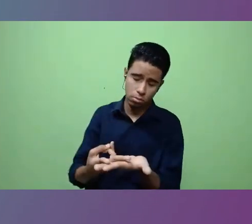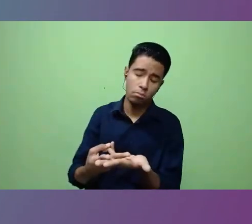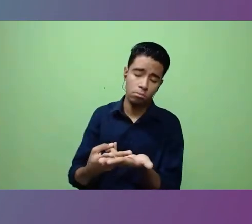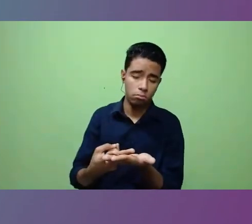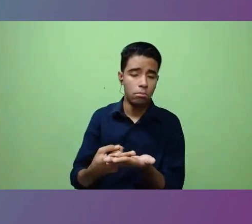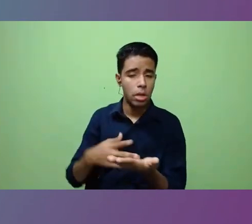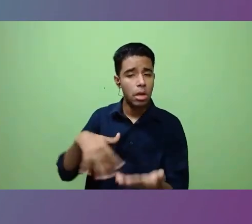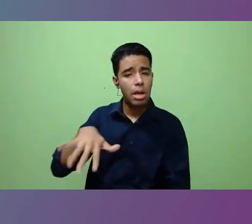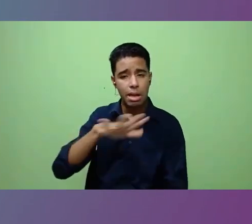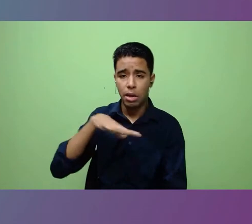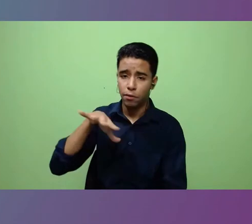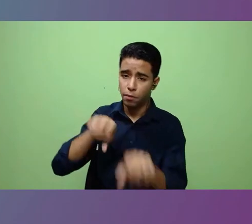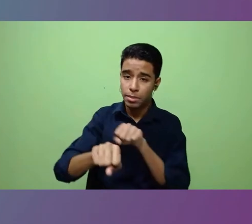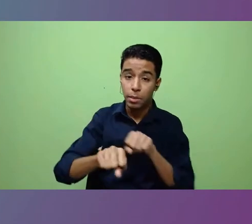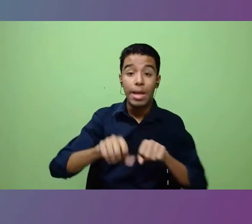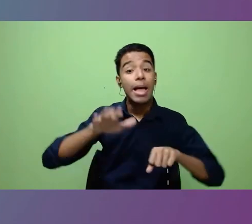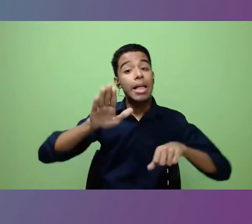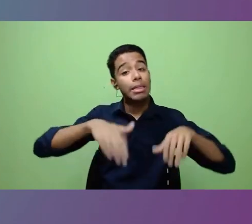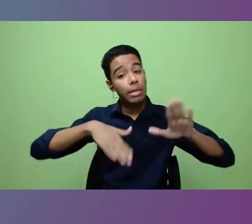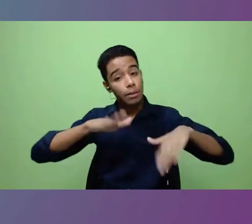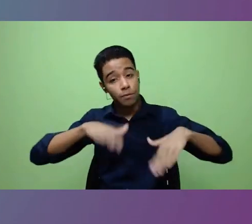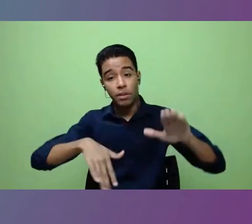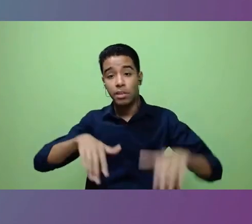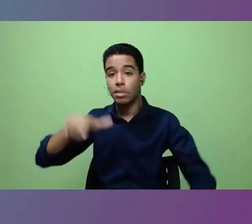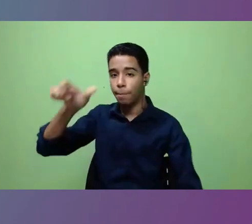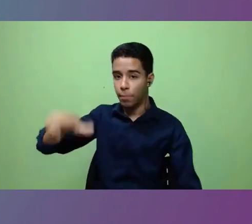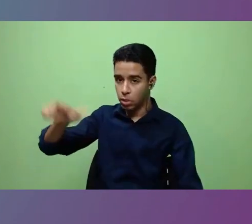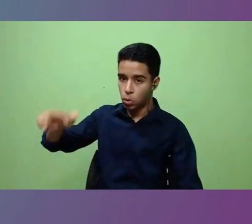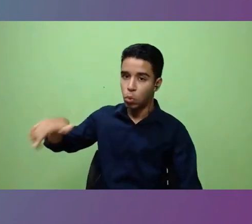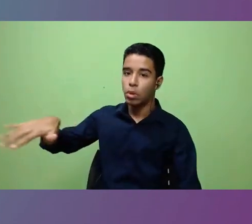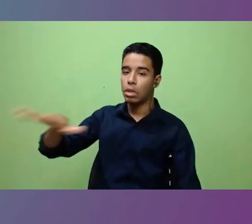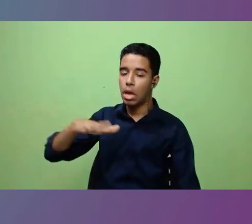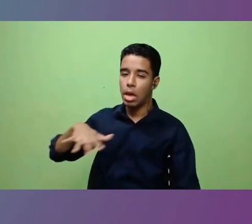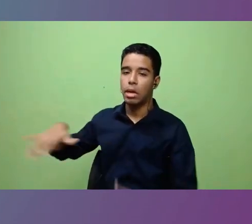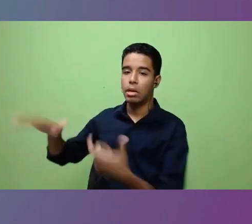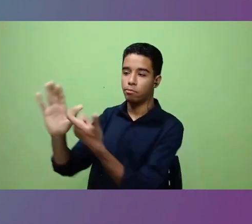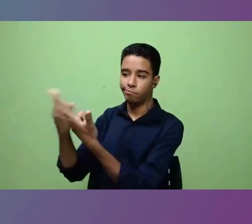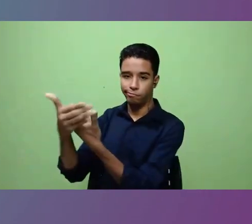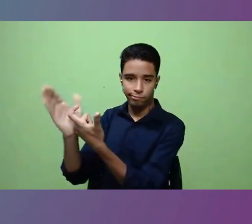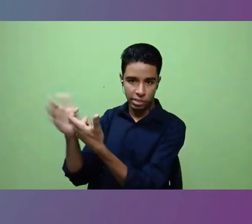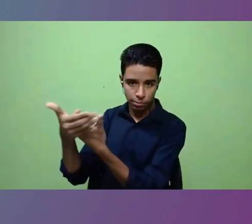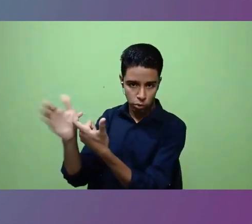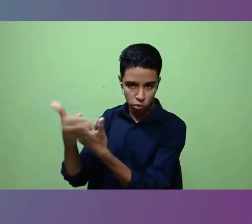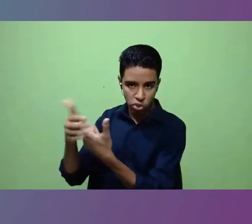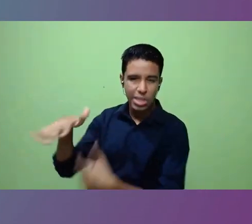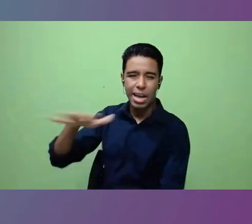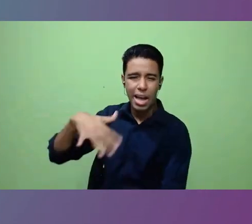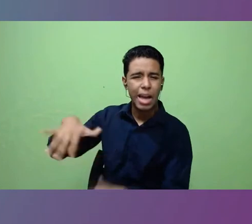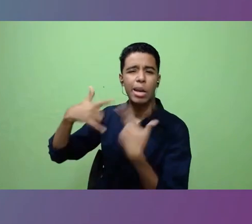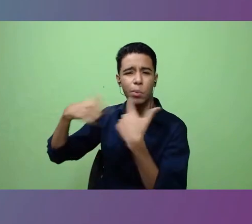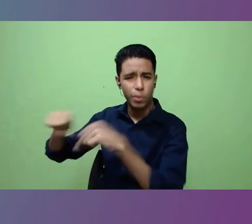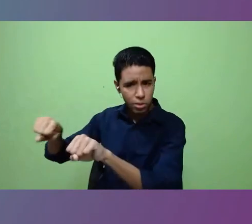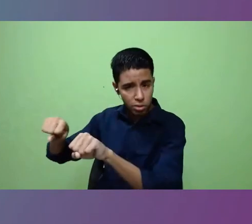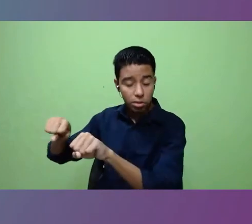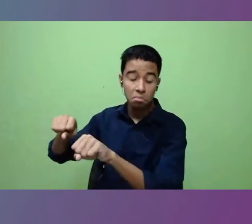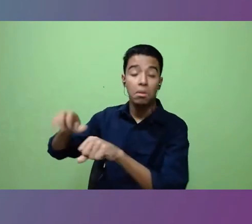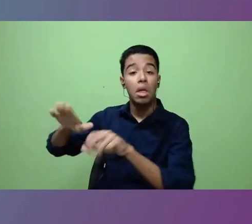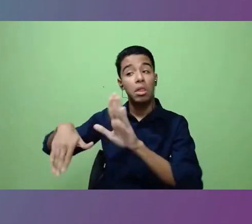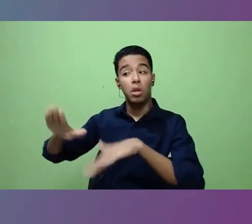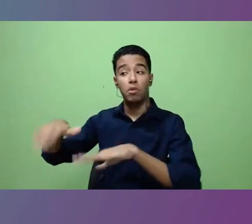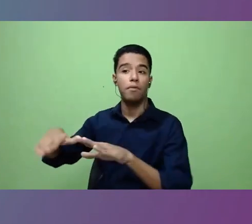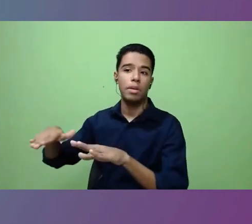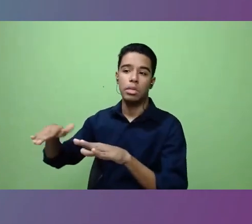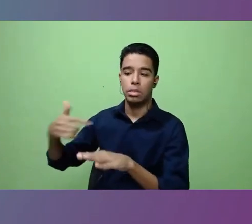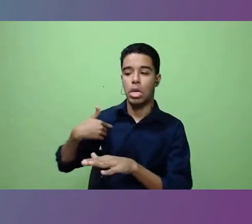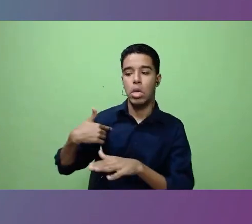alguma pessoa da área de linguística, de terminologia, discorde completamente de mim. Não tem problema. A gente está aqui para